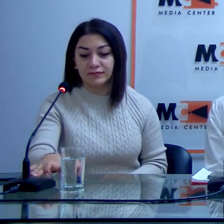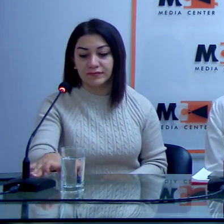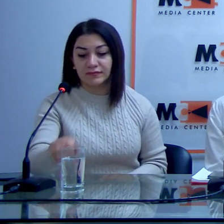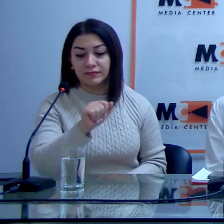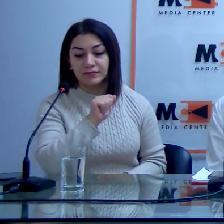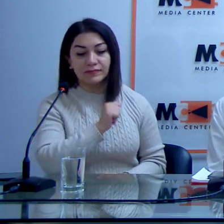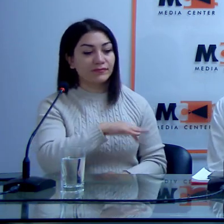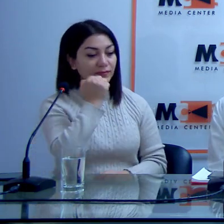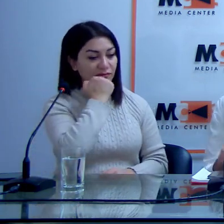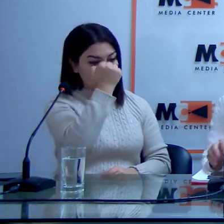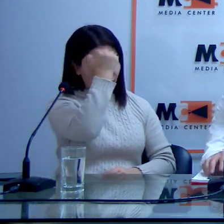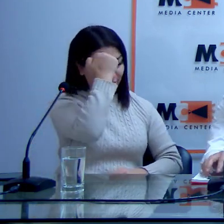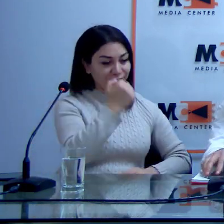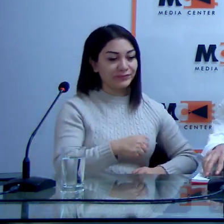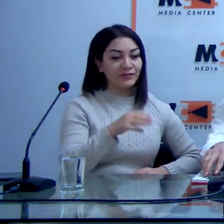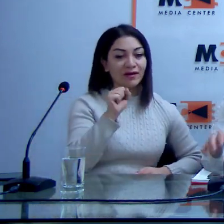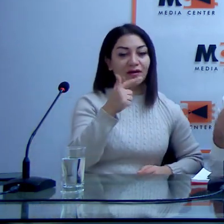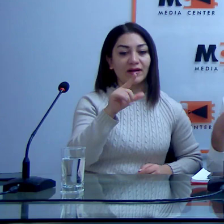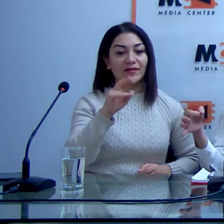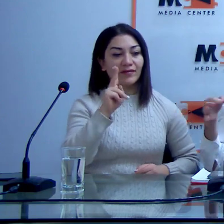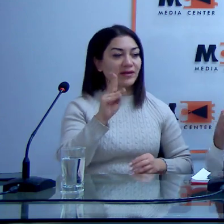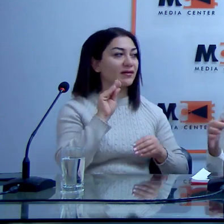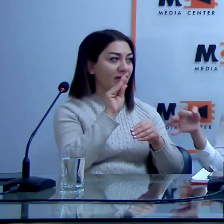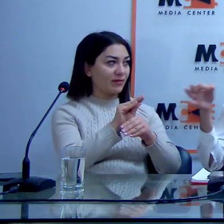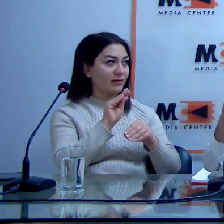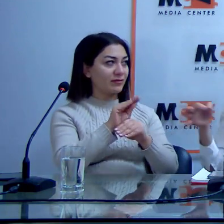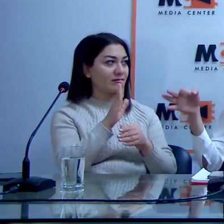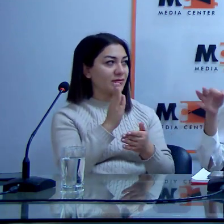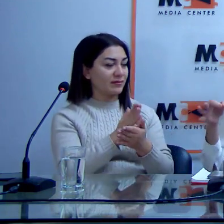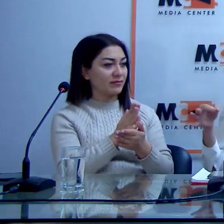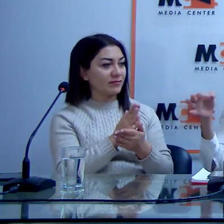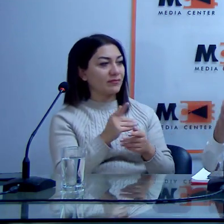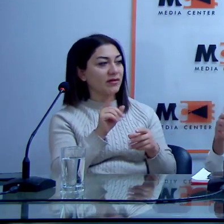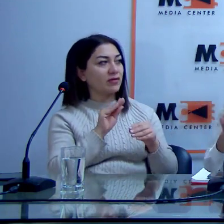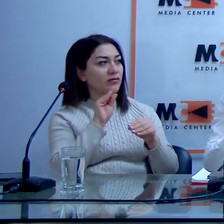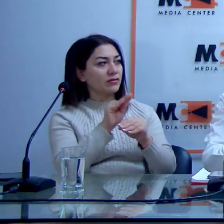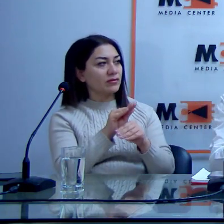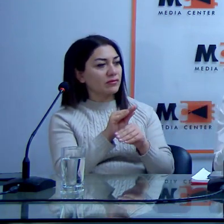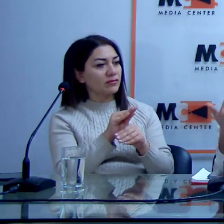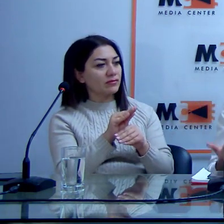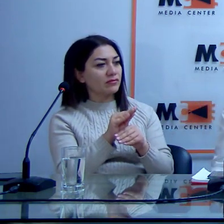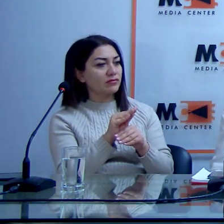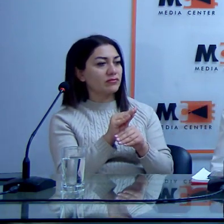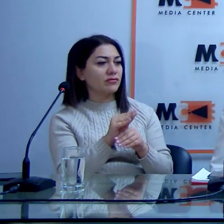Շնորհակալ եմ, խնդրեմ Արևիկ, եթե կան այլ լրացումներ։ Կան լրացումներ կապված